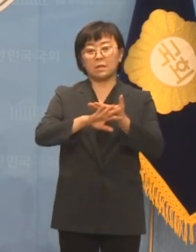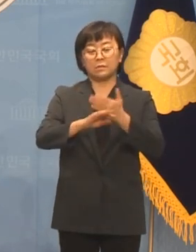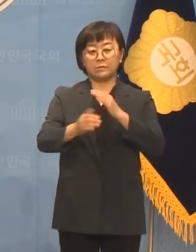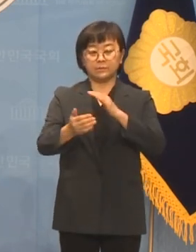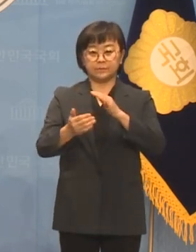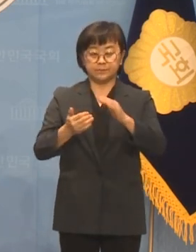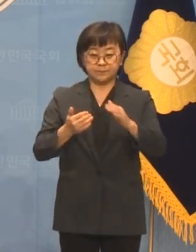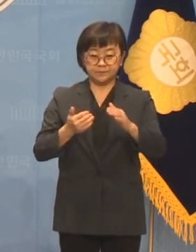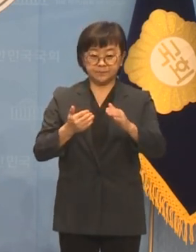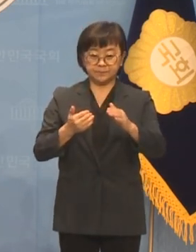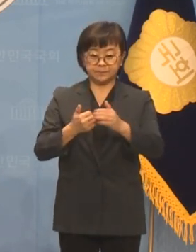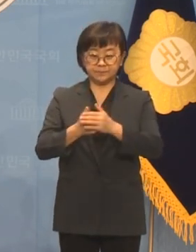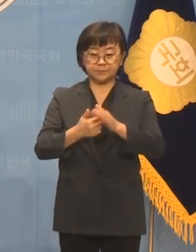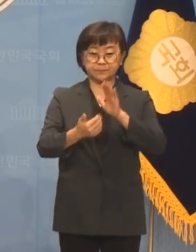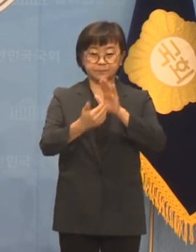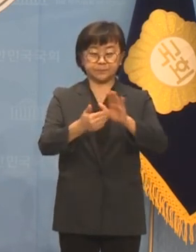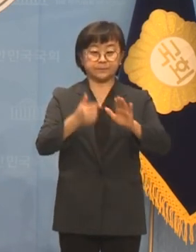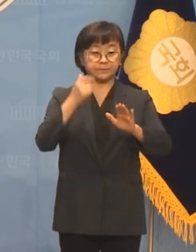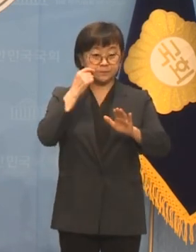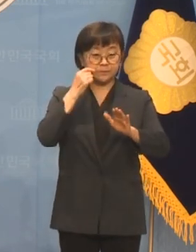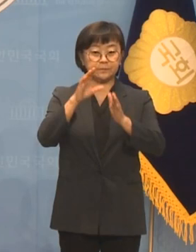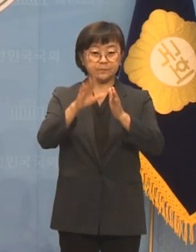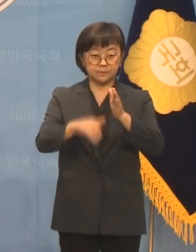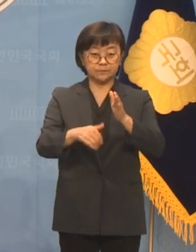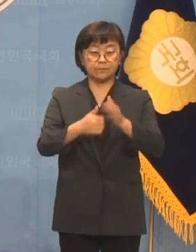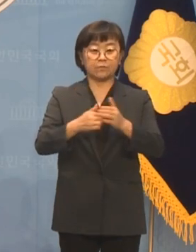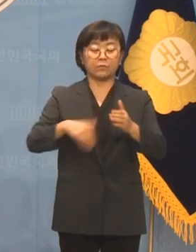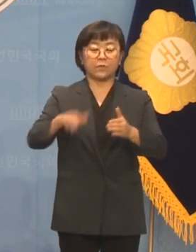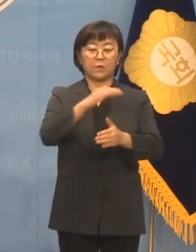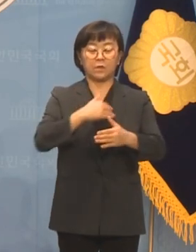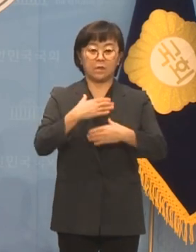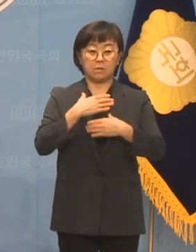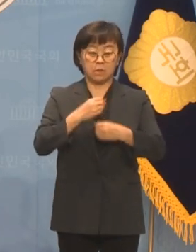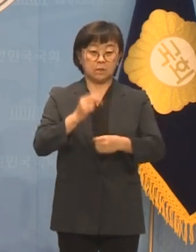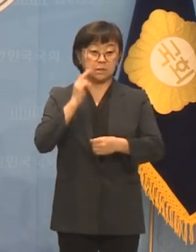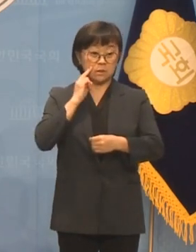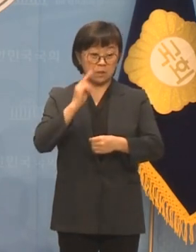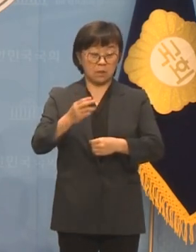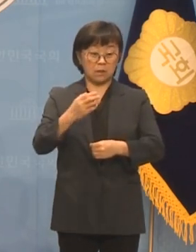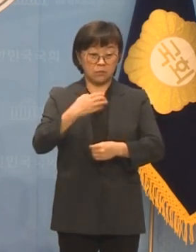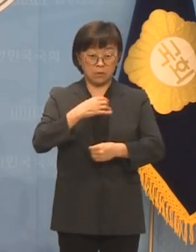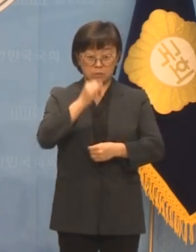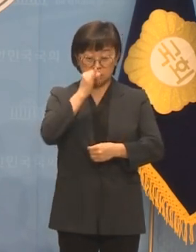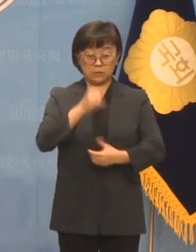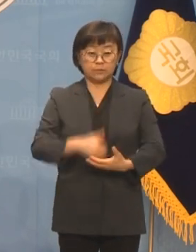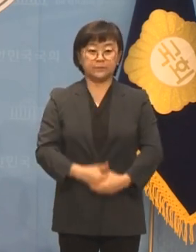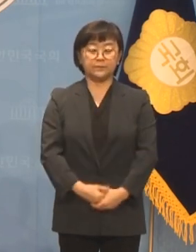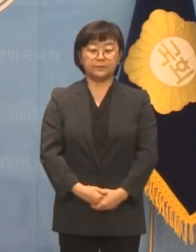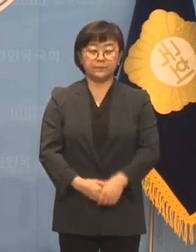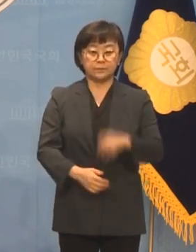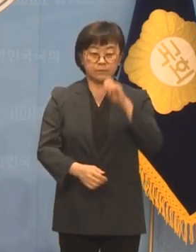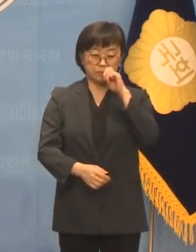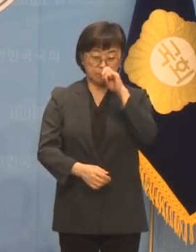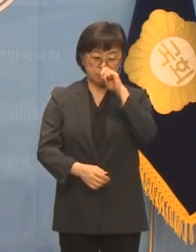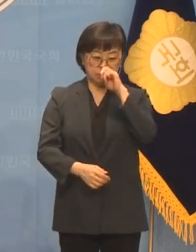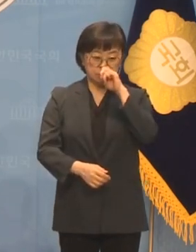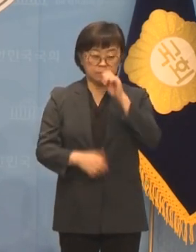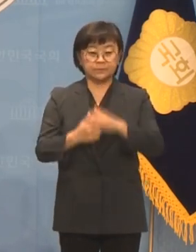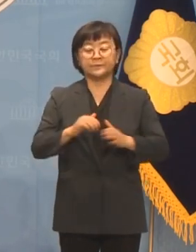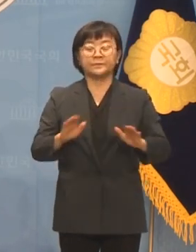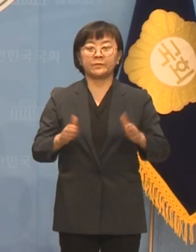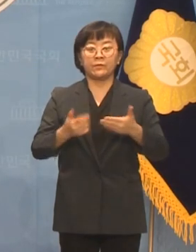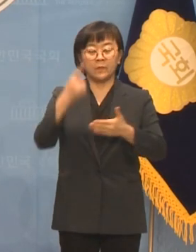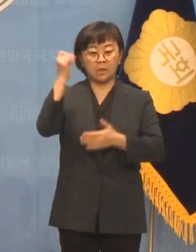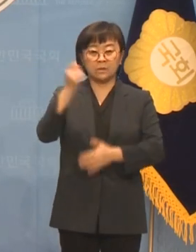탐지와 차단이 어려운 점을 볼 때 우리 안보의 심각한 위협이 아닐 수 없으며 가볍게 볼 수